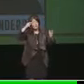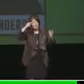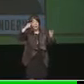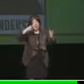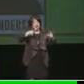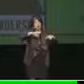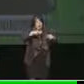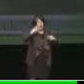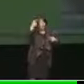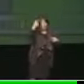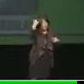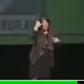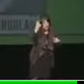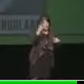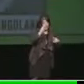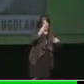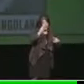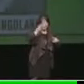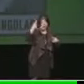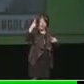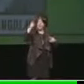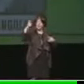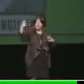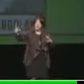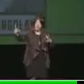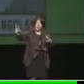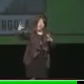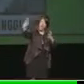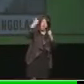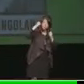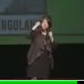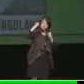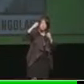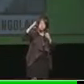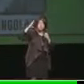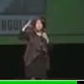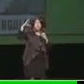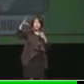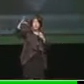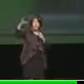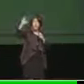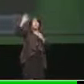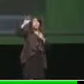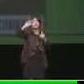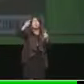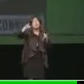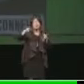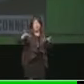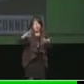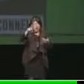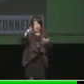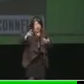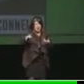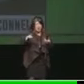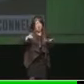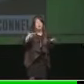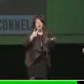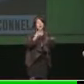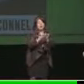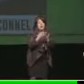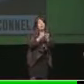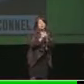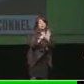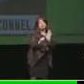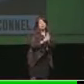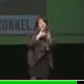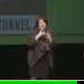Roberto Cingolani un altro dei nostri grandi scienziati così come Mark O'Connell che è l'autore di Essere una macchina verrà a